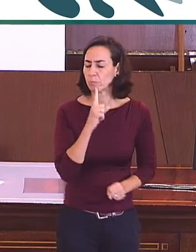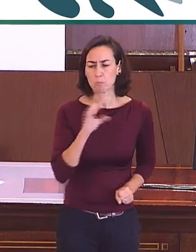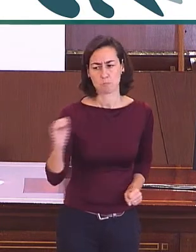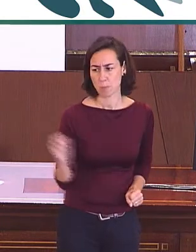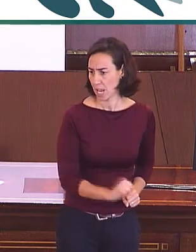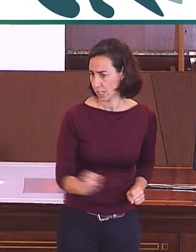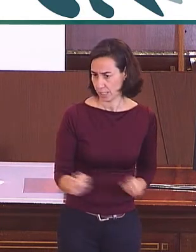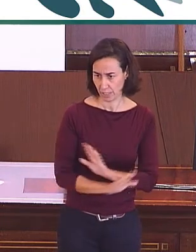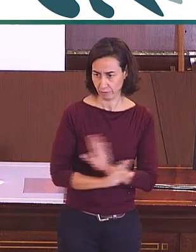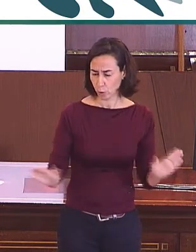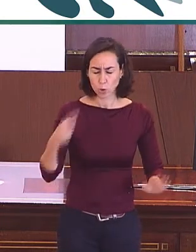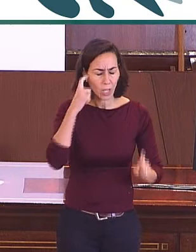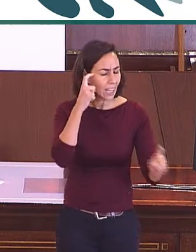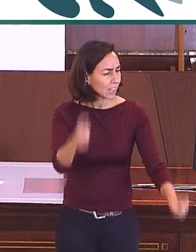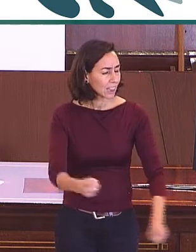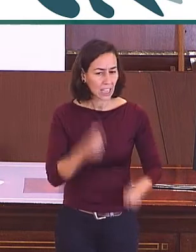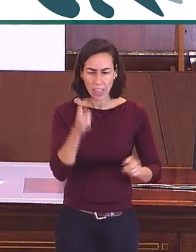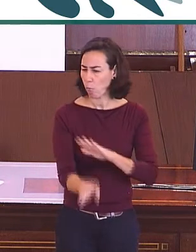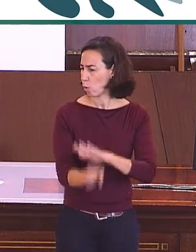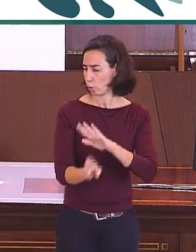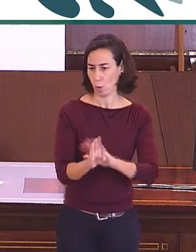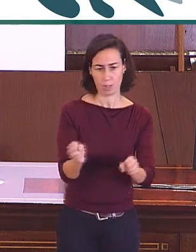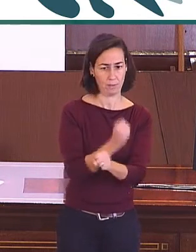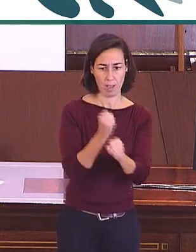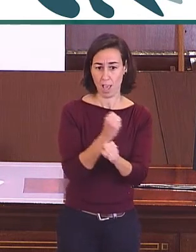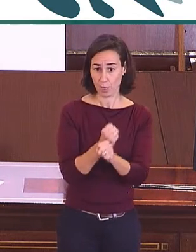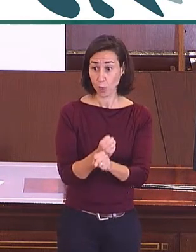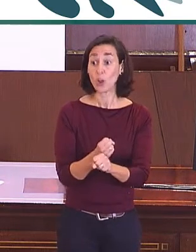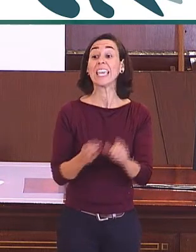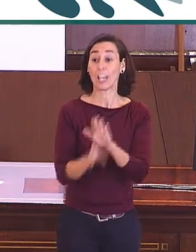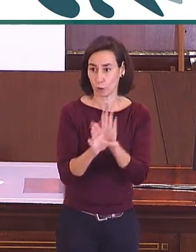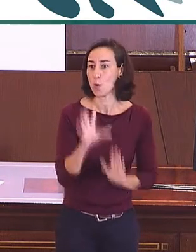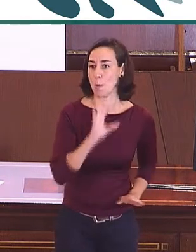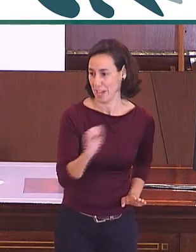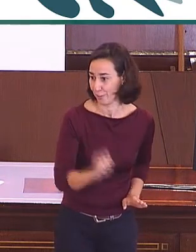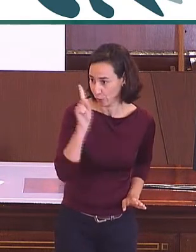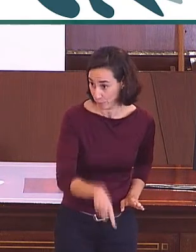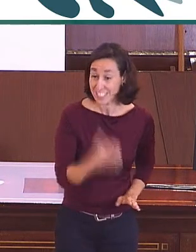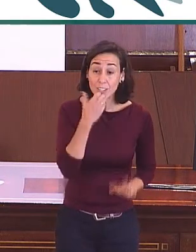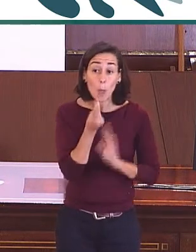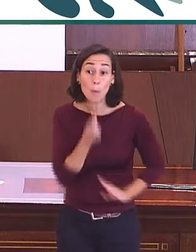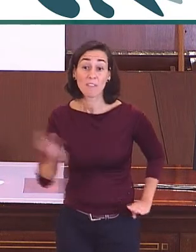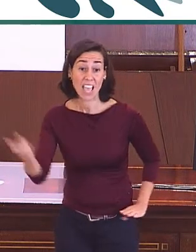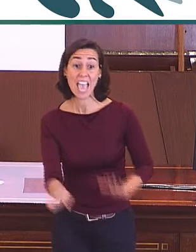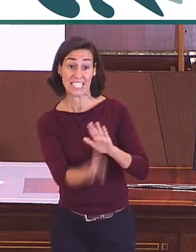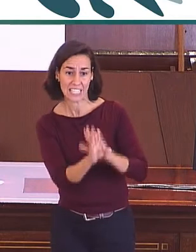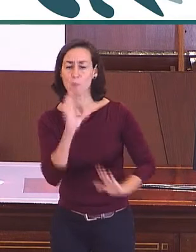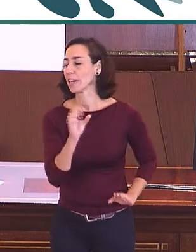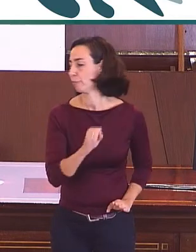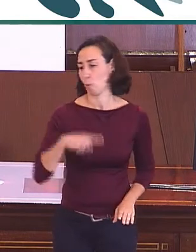y he intentado por todos los medios que continuara siendo lo magnífico si lo consigo cuando me marche pues la verdad que será un éxito y